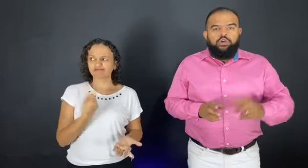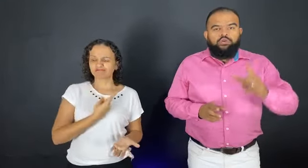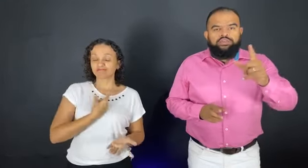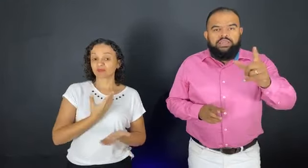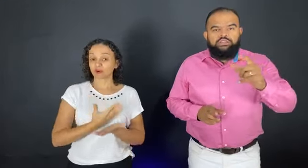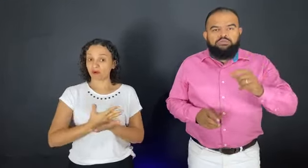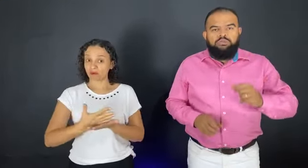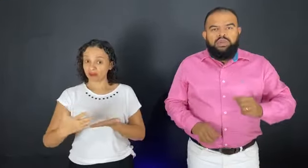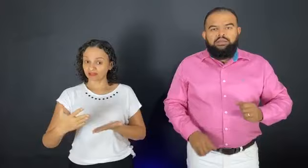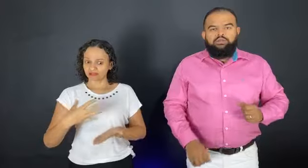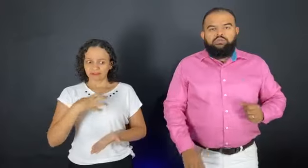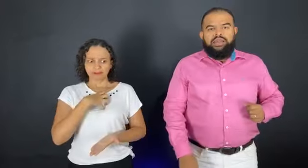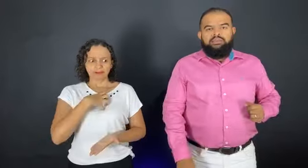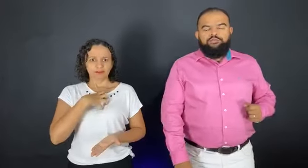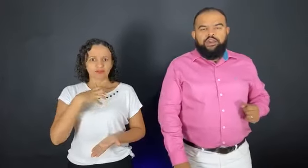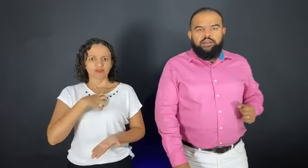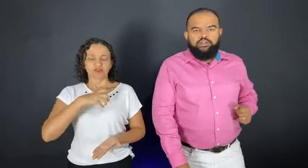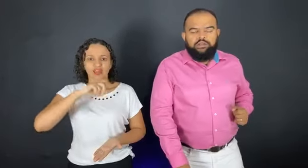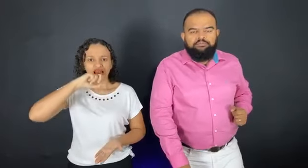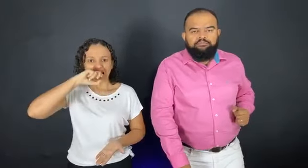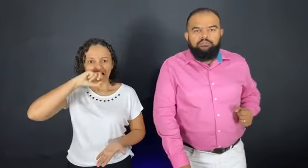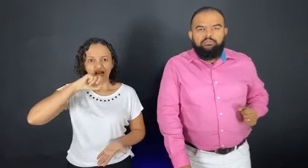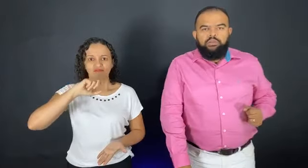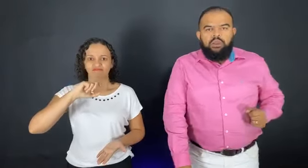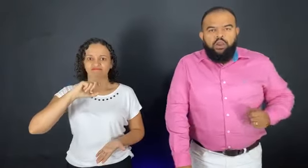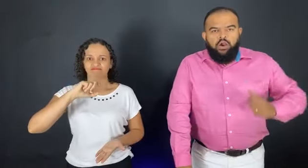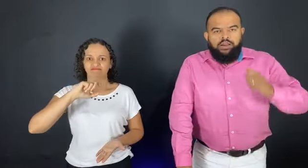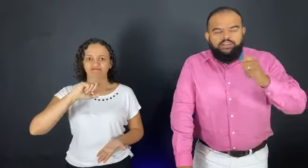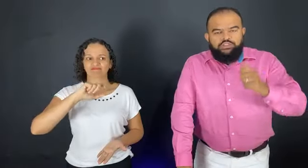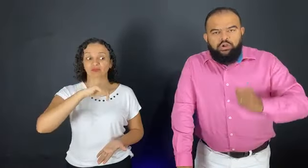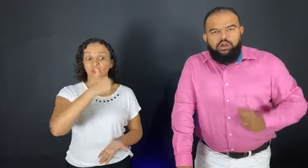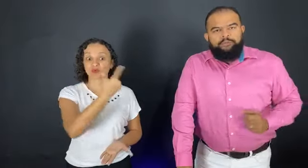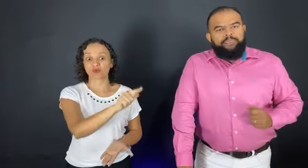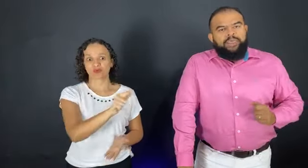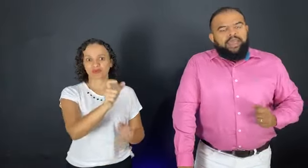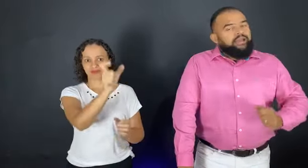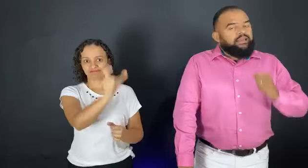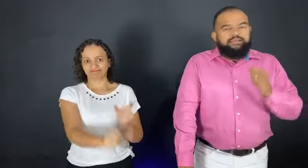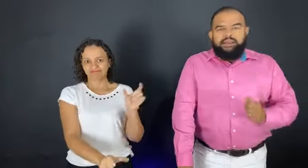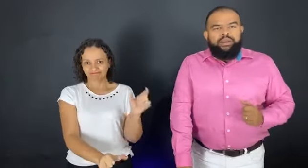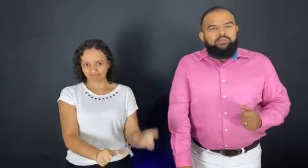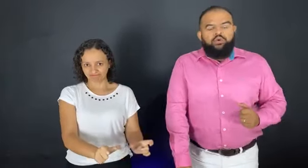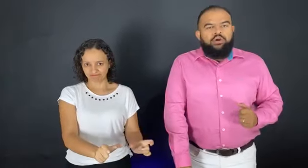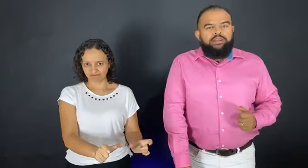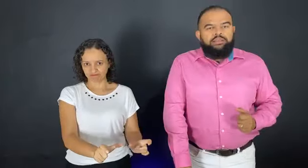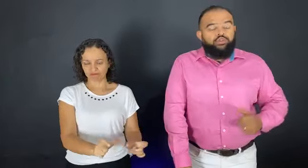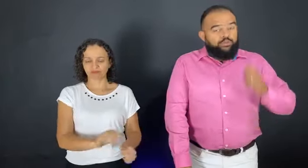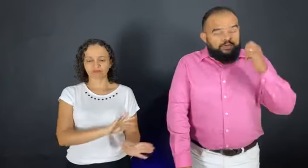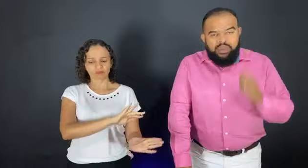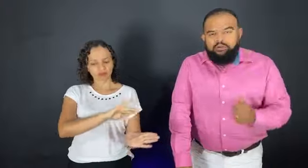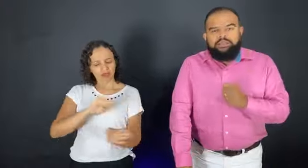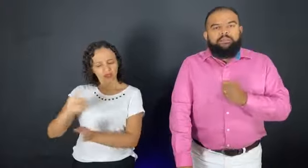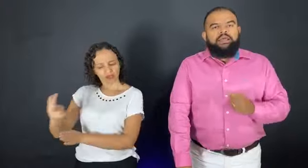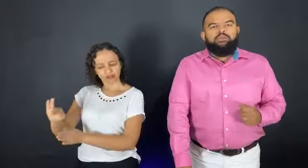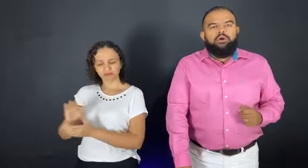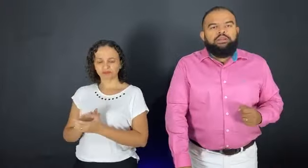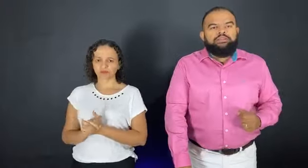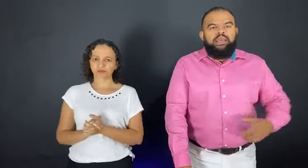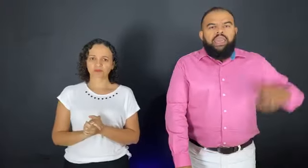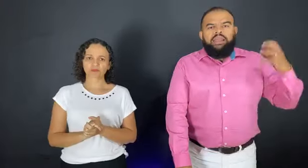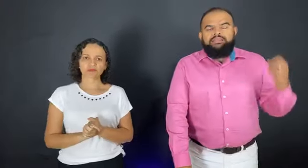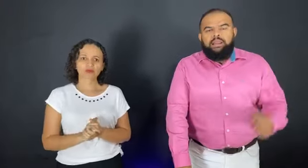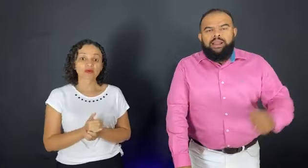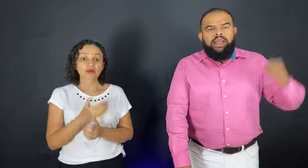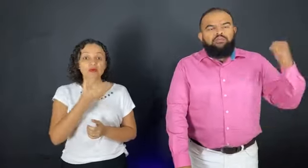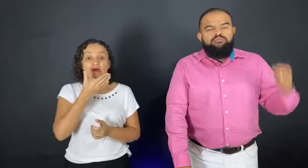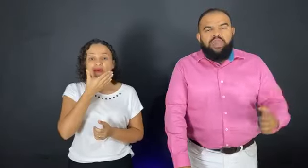maléfico, o sentimento da inveja. Olhe só, Aqueles trabalhadores, os primeiros